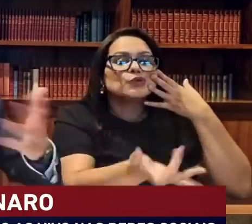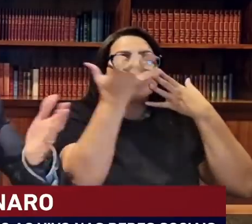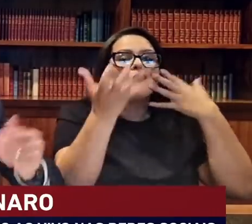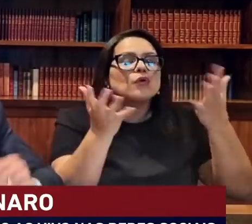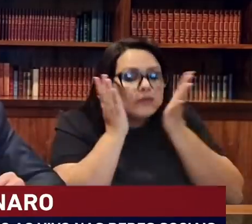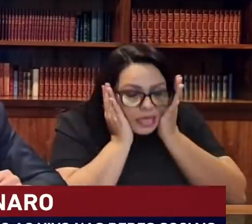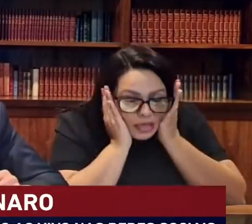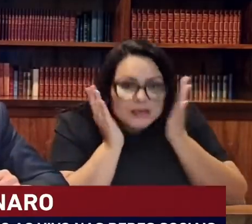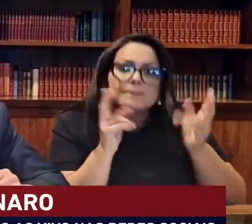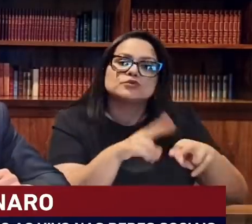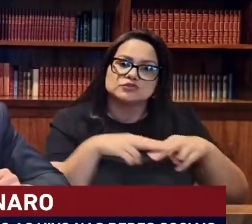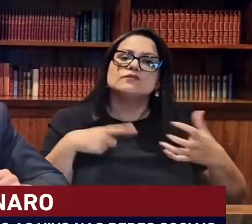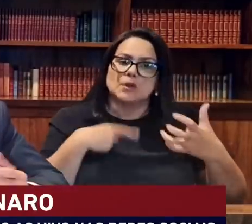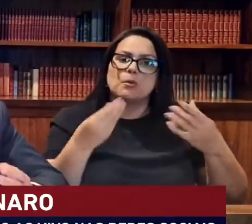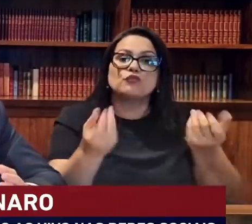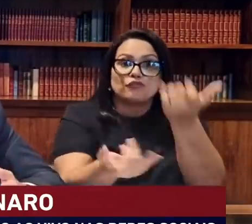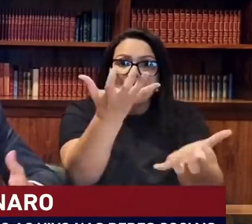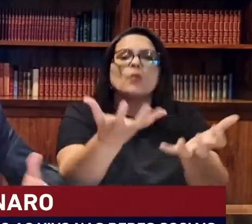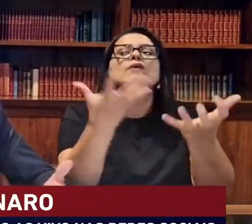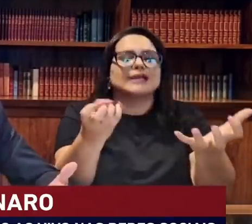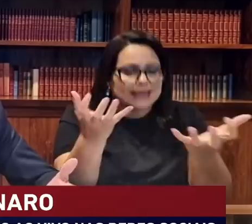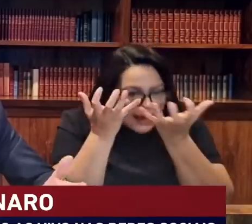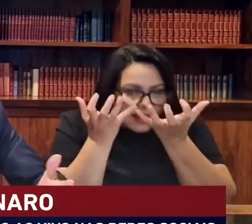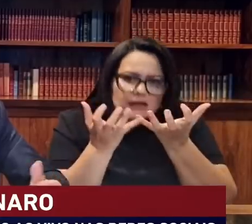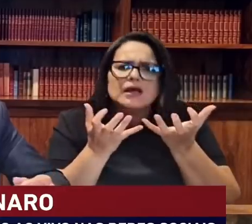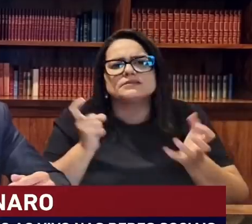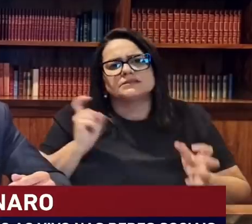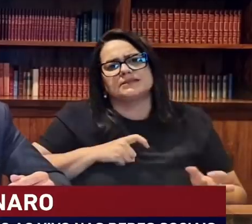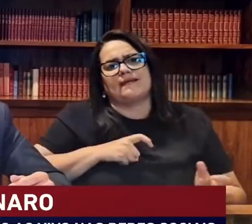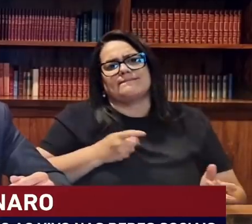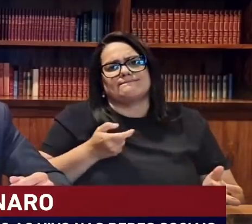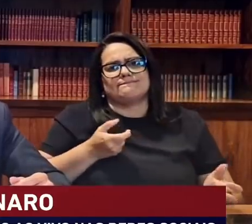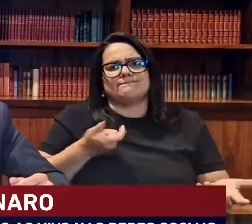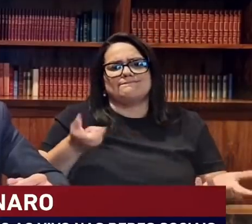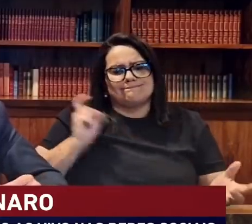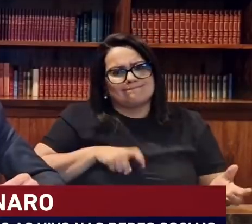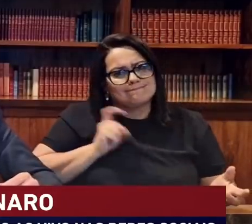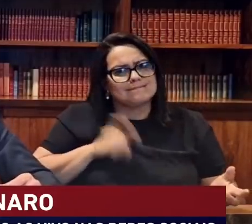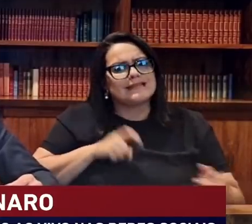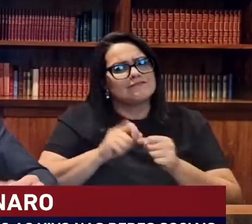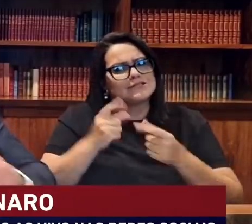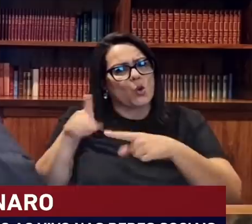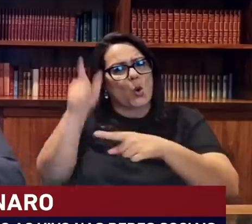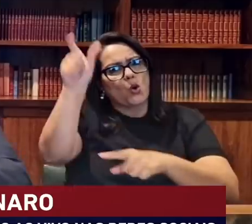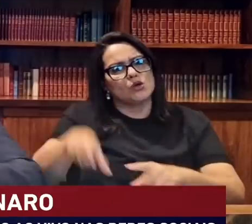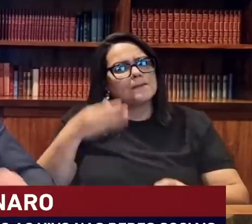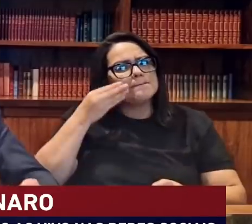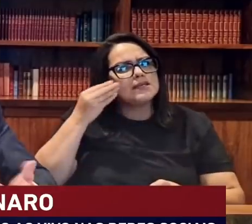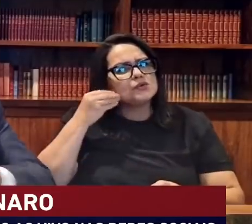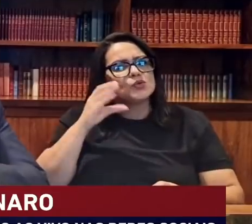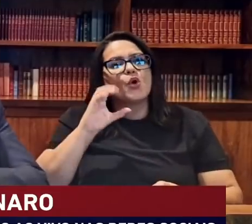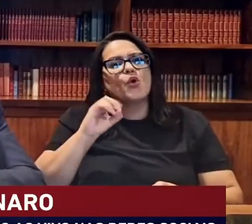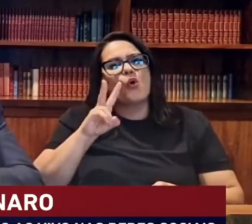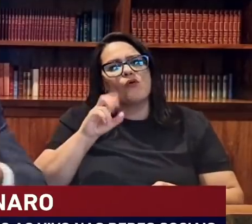cara toda no fogo pelo Milton. Estão fazendo uma covardia com ele. A Polícia Federal, ontem eu pedi para a Polícia